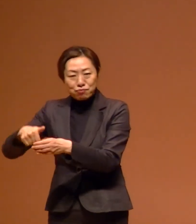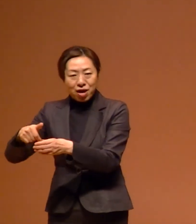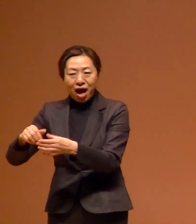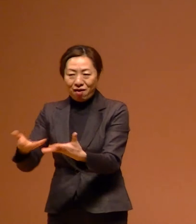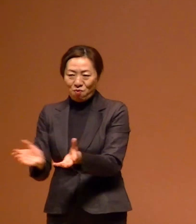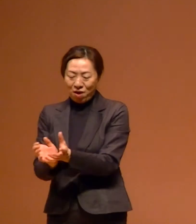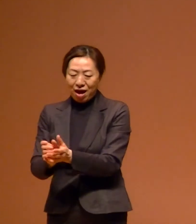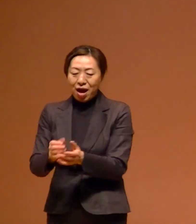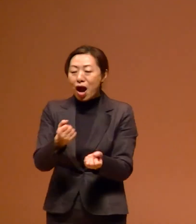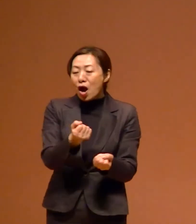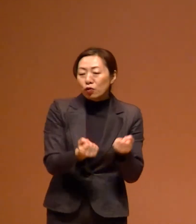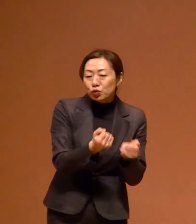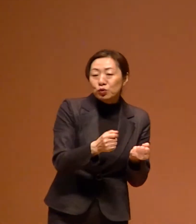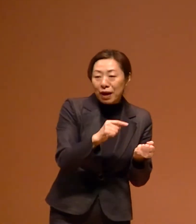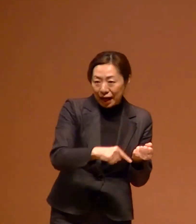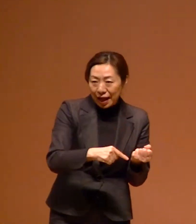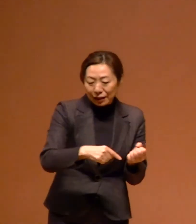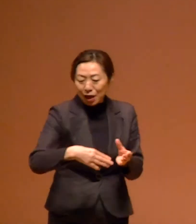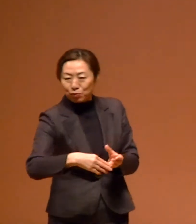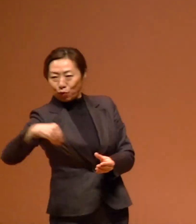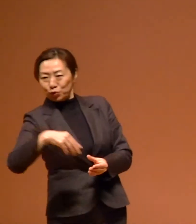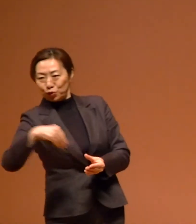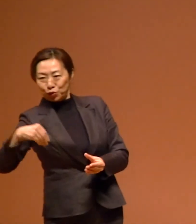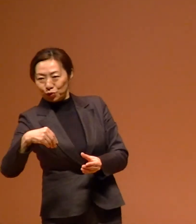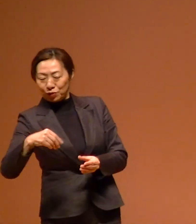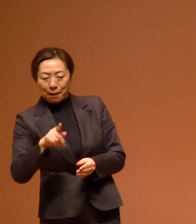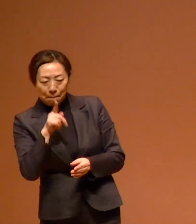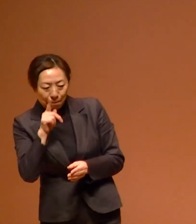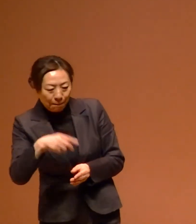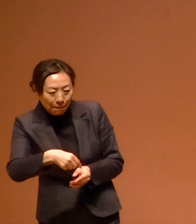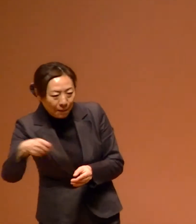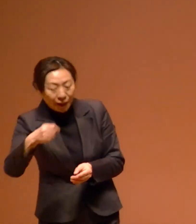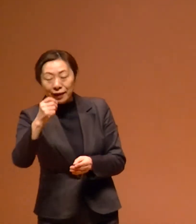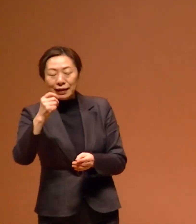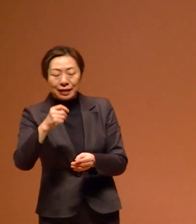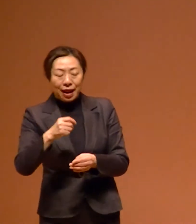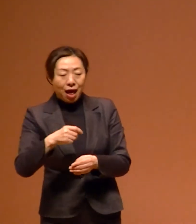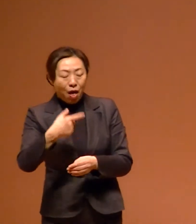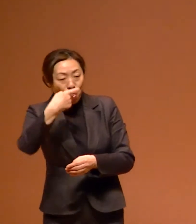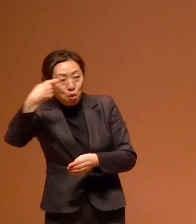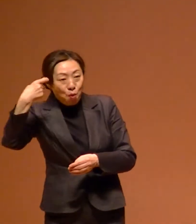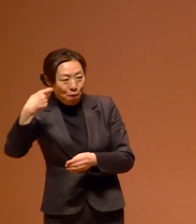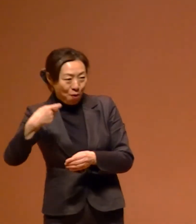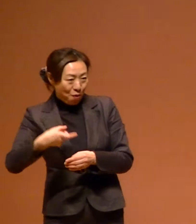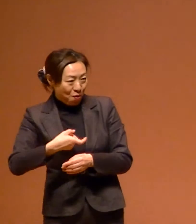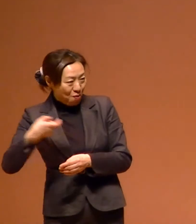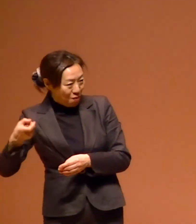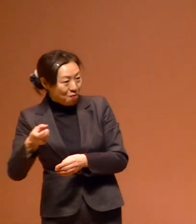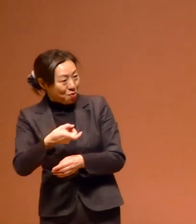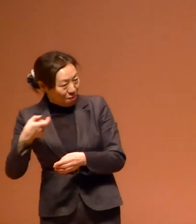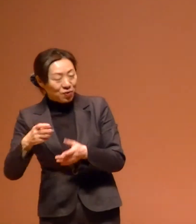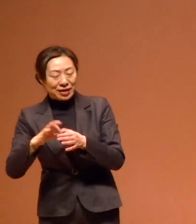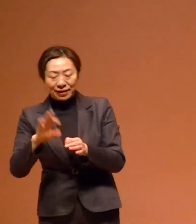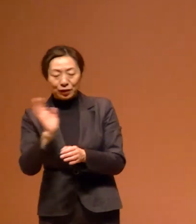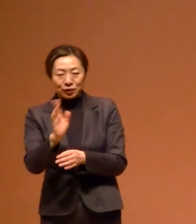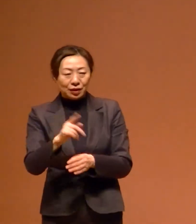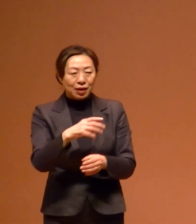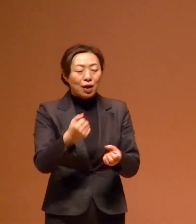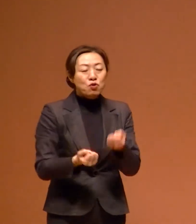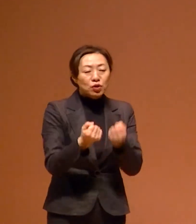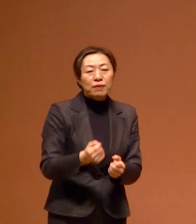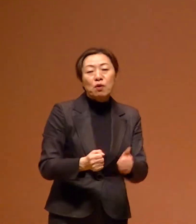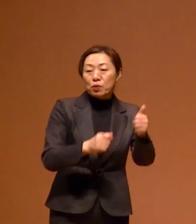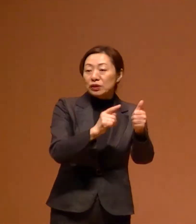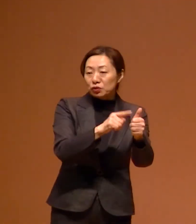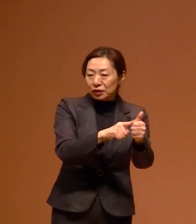ただ黙ってるって泥棒ですから、一応は確認取るんですよ、持ち主が。そうして油を